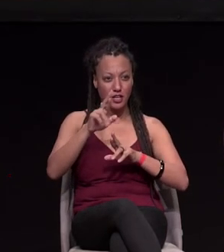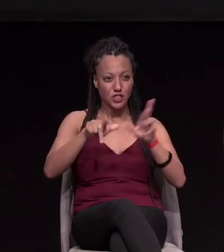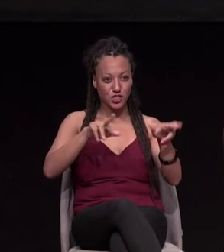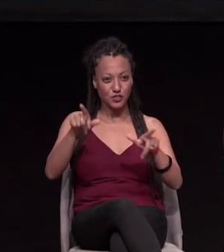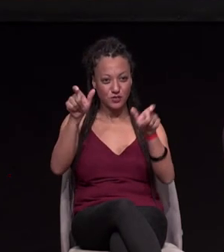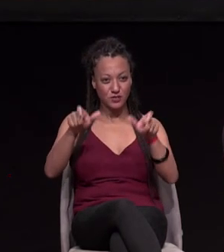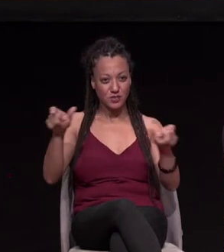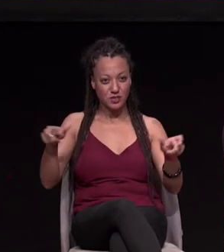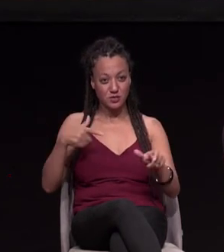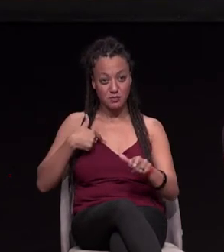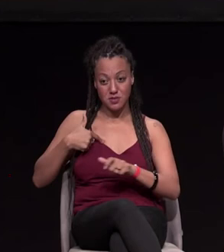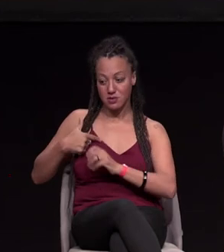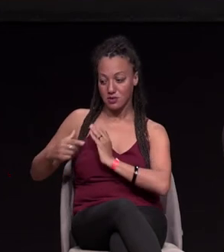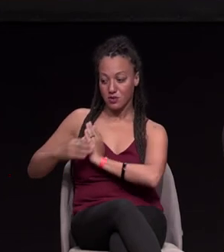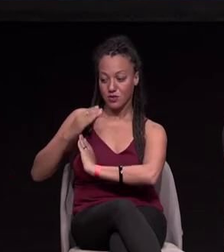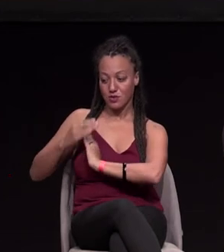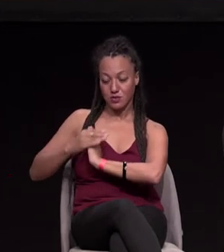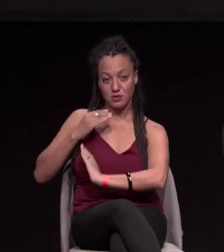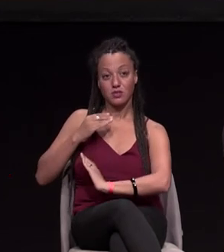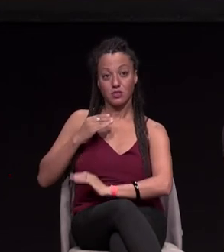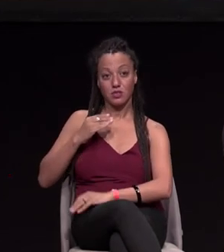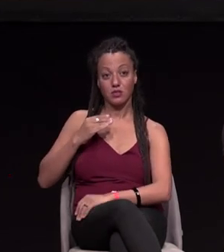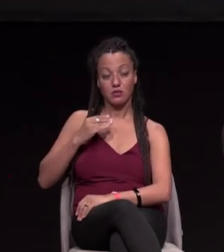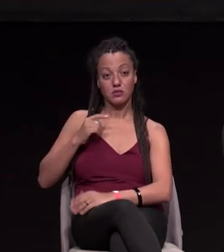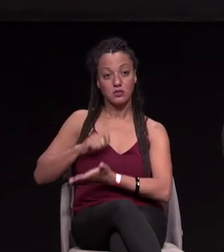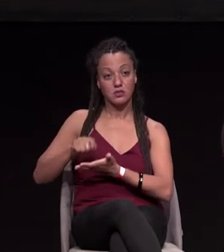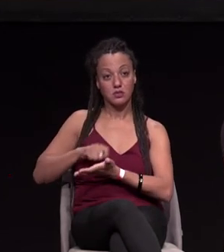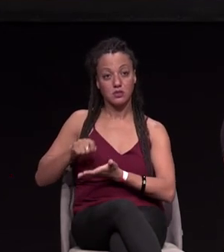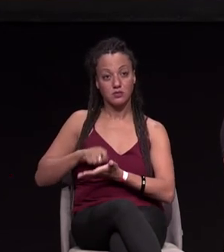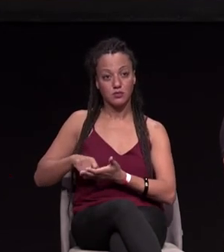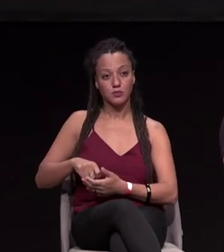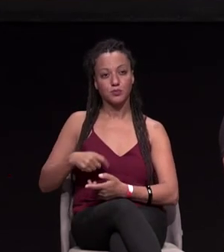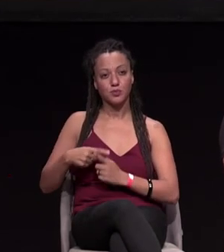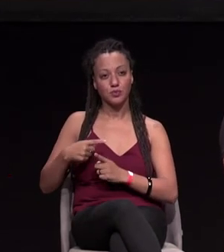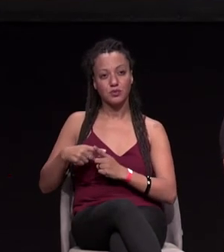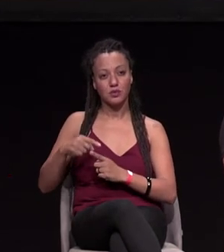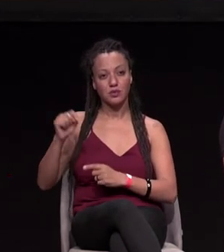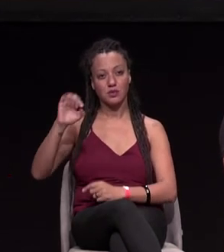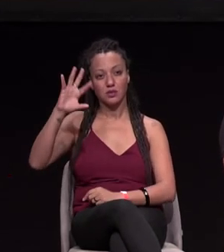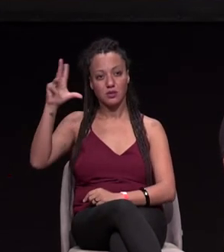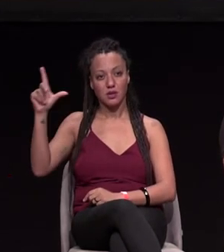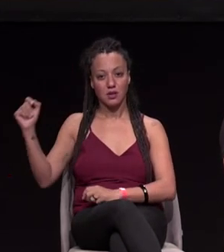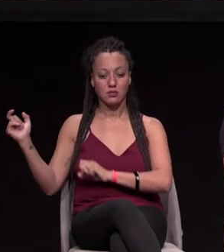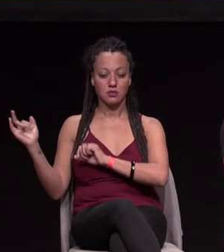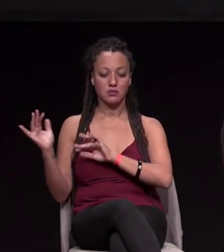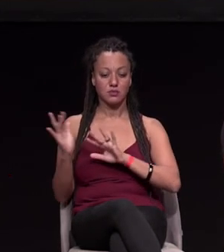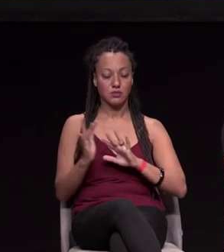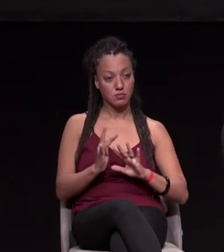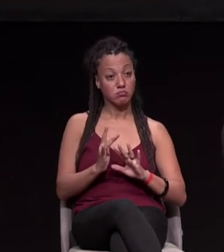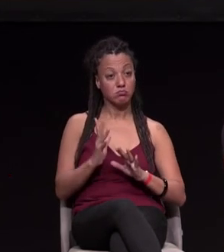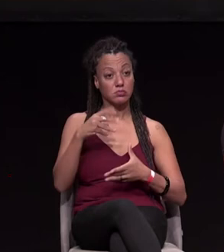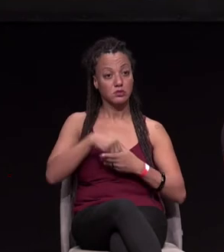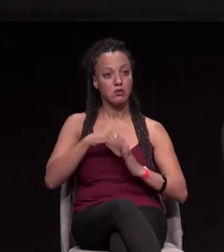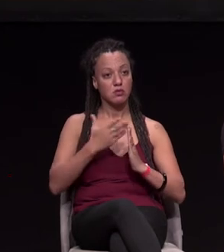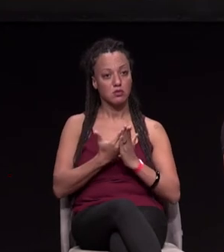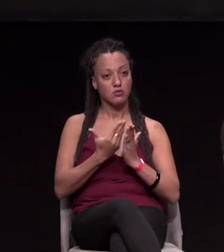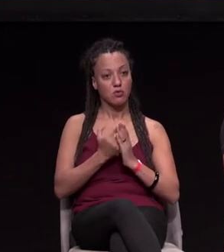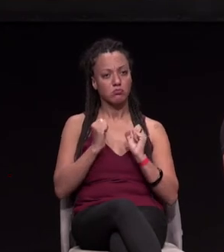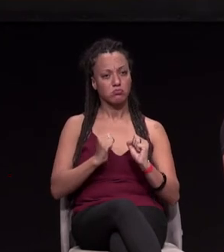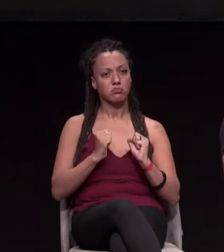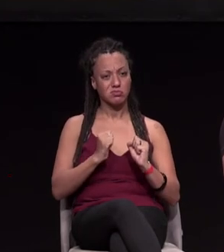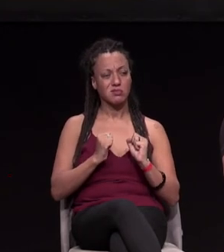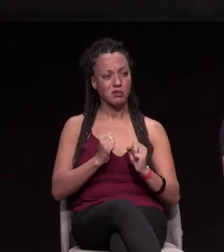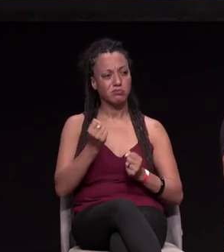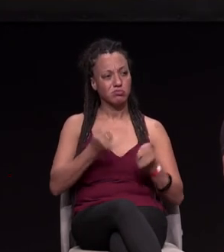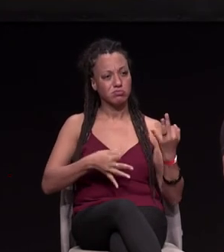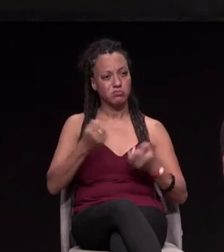17 por quem da áfrica né que vão trazer todas as questões para a sala de aula também né depois